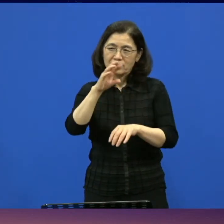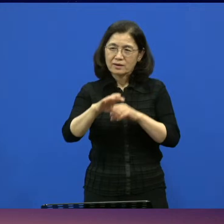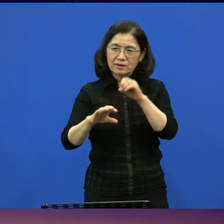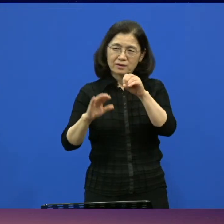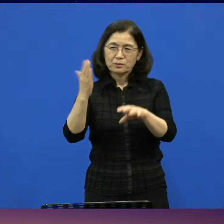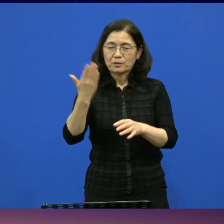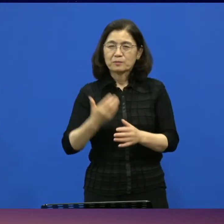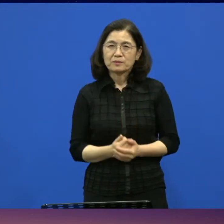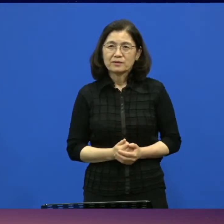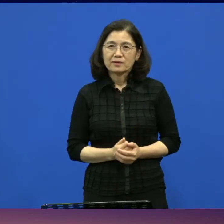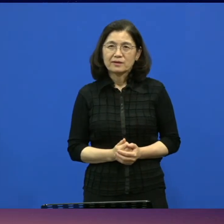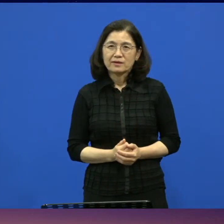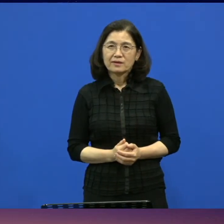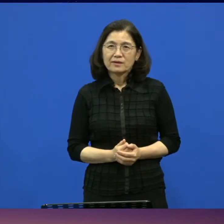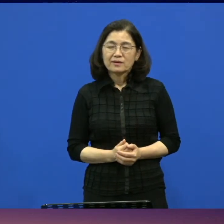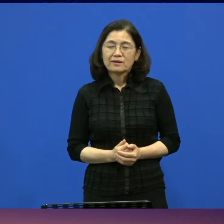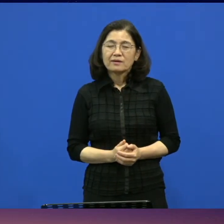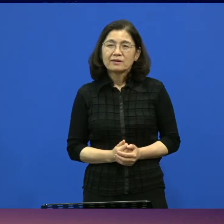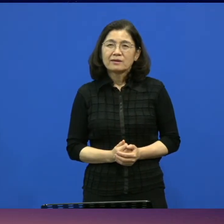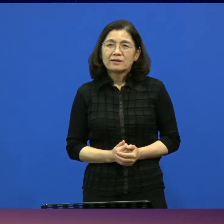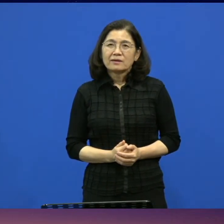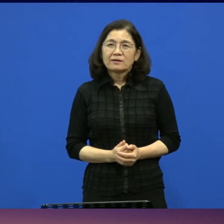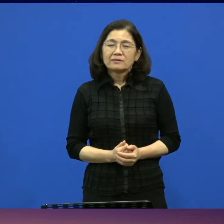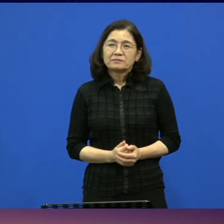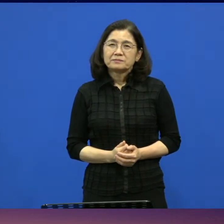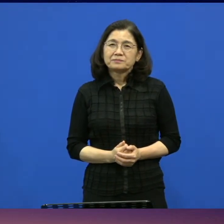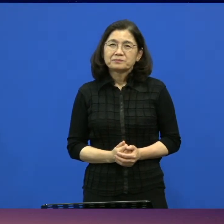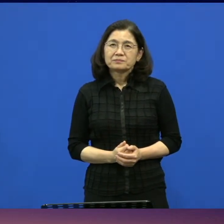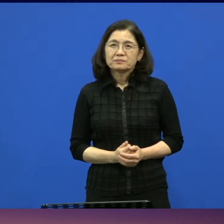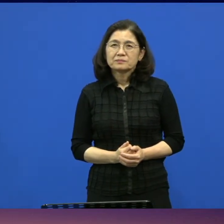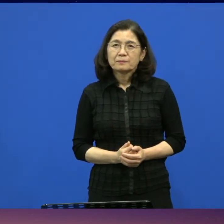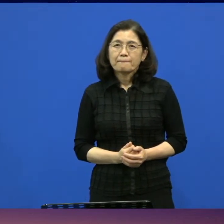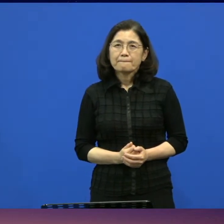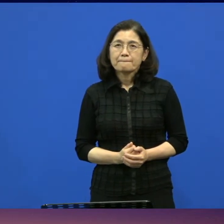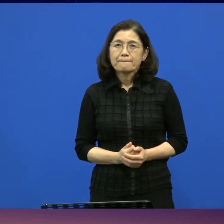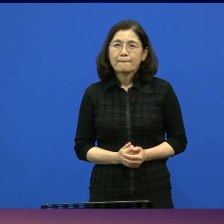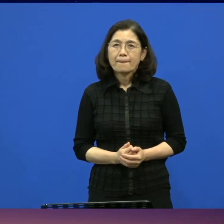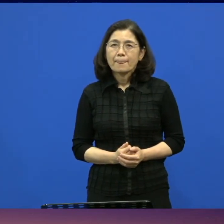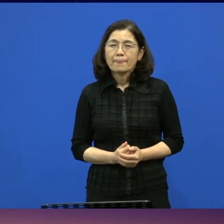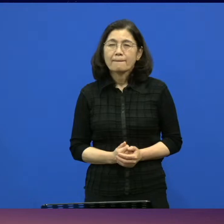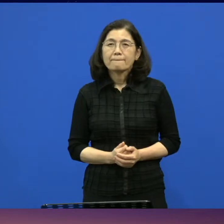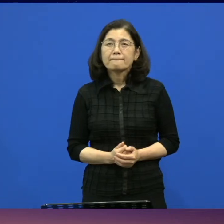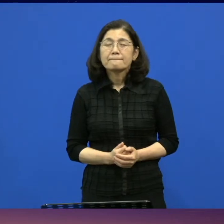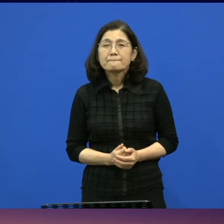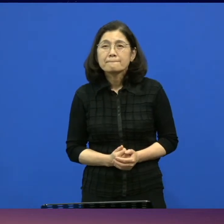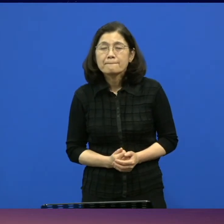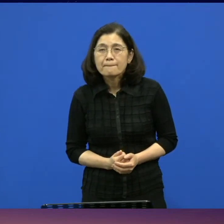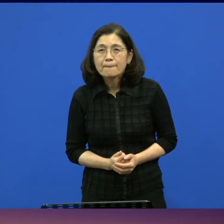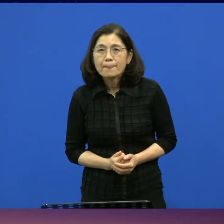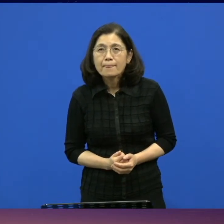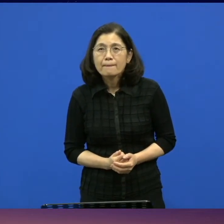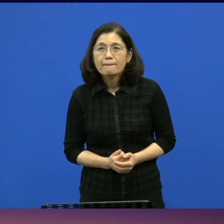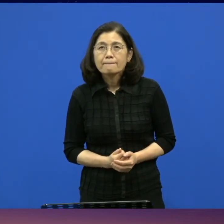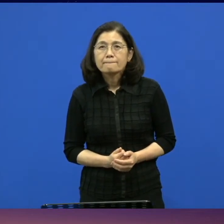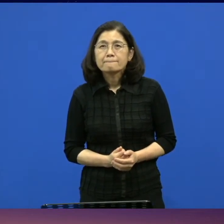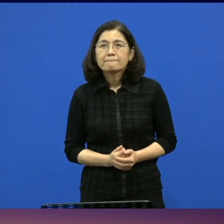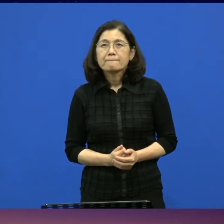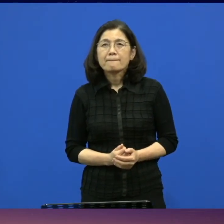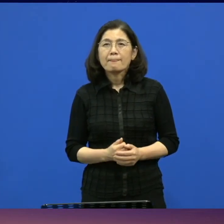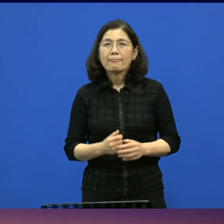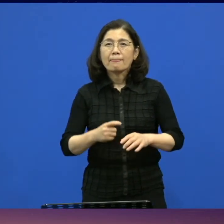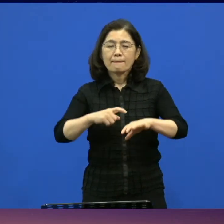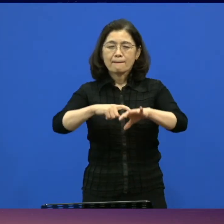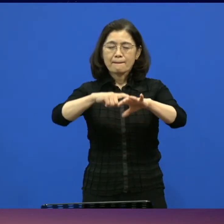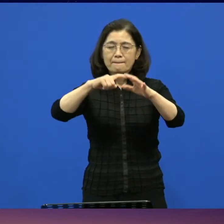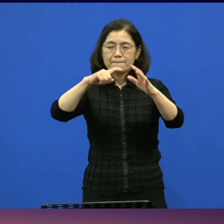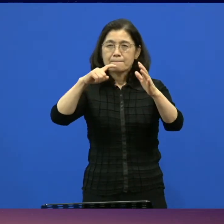그래서 내가 어떤 것도 붙들 수 없는 상태가 되는 거죠. 그때가 여러분 예수님의 팔복에처럼 심령이